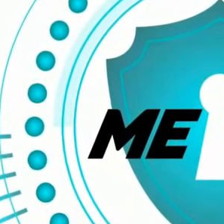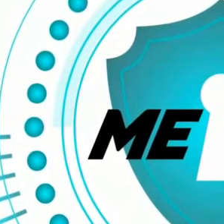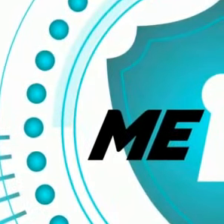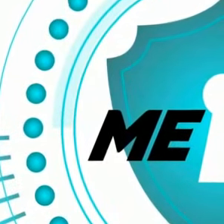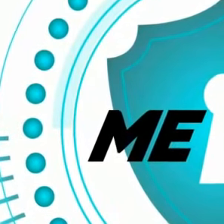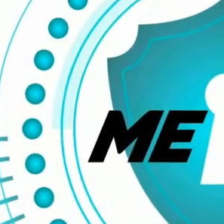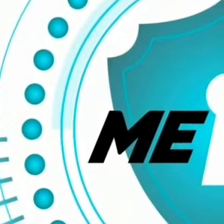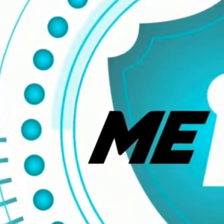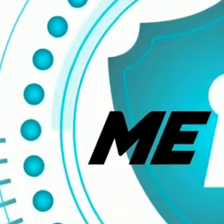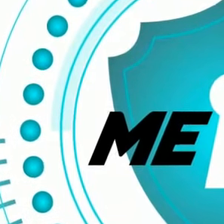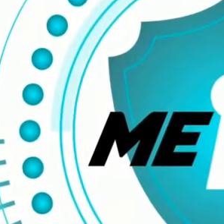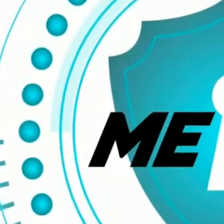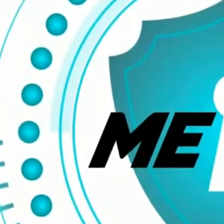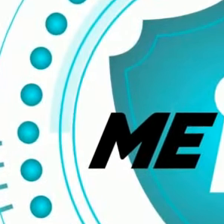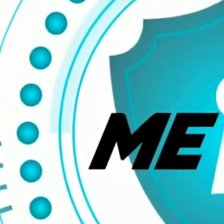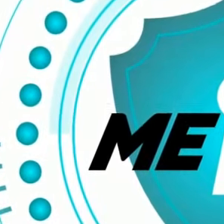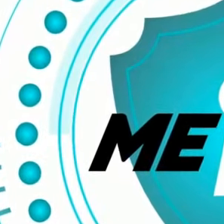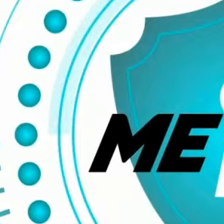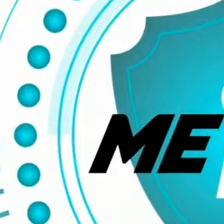Legenda Zanotto